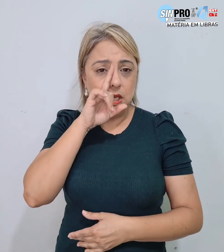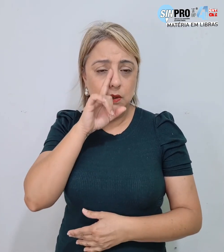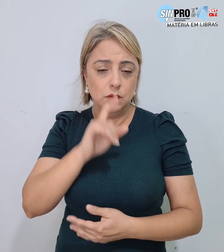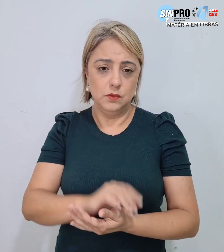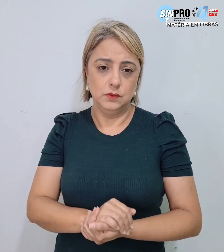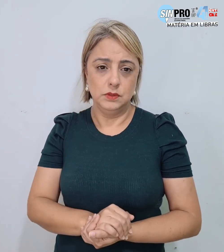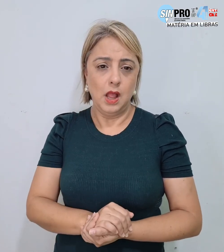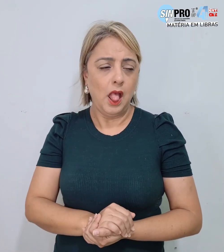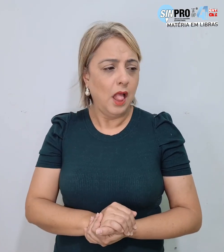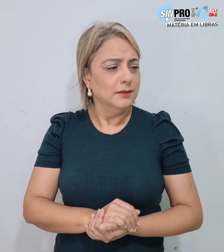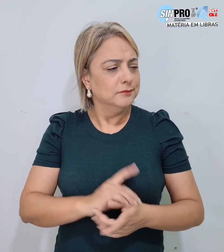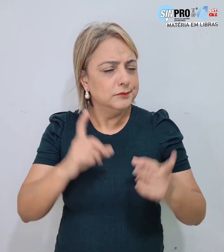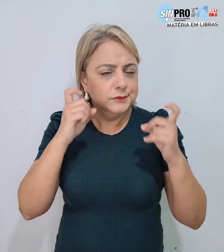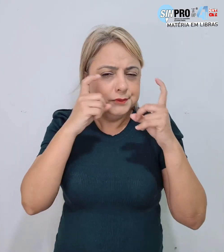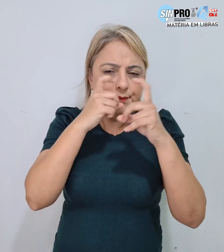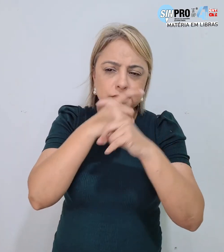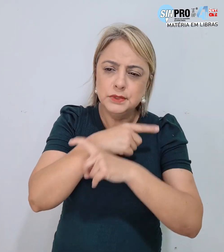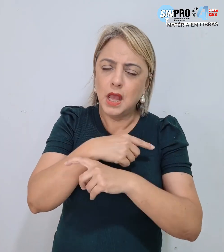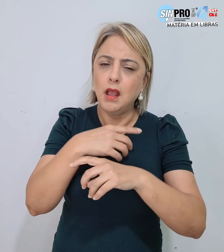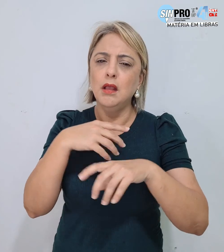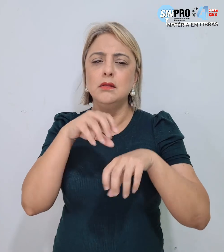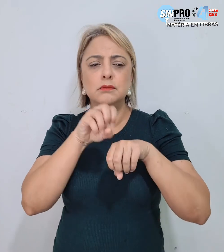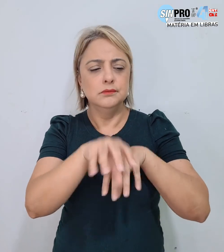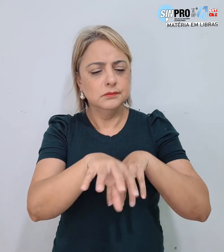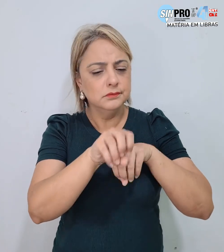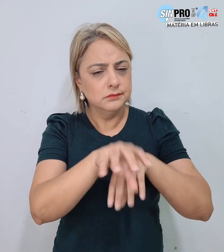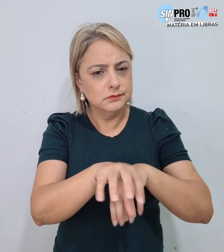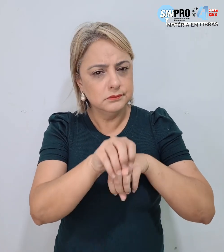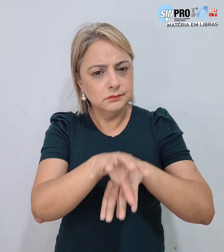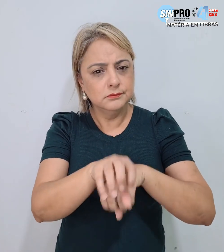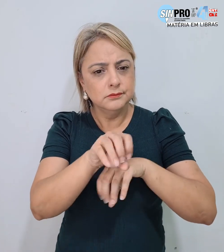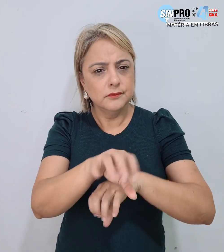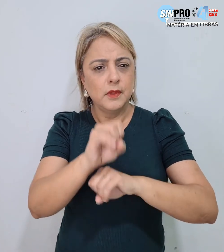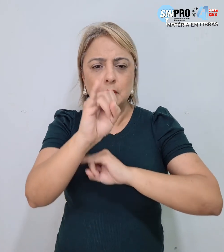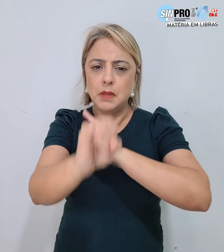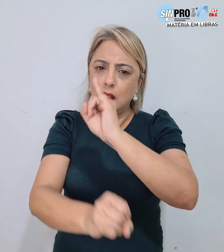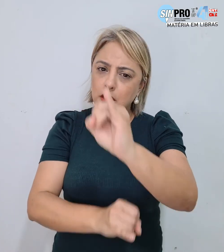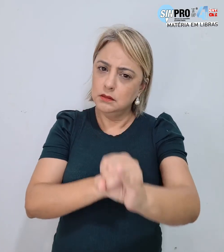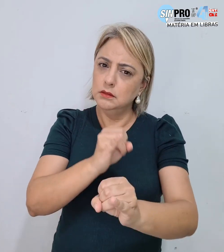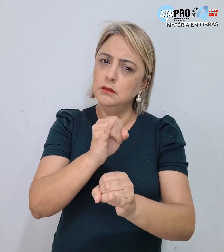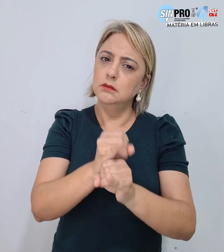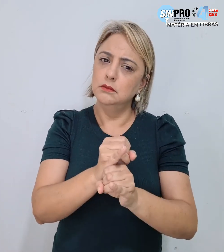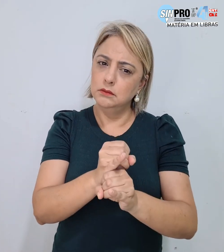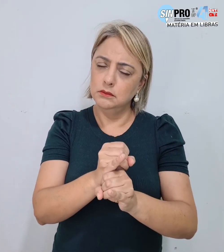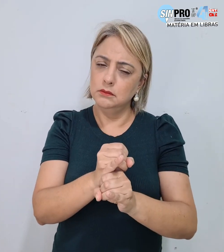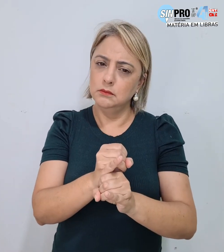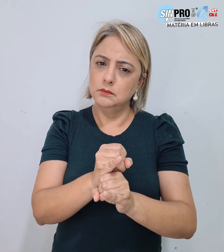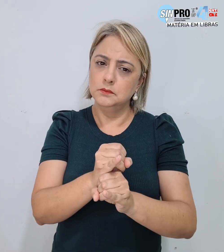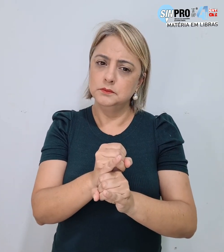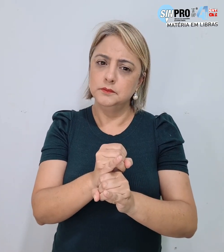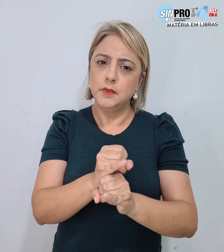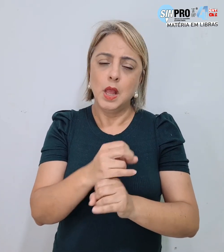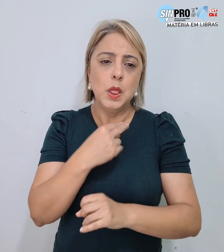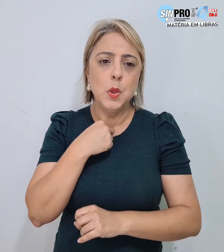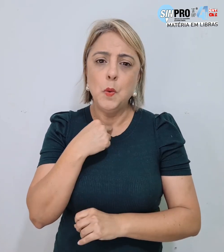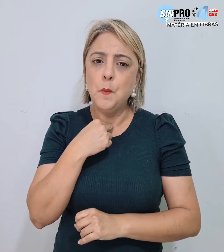e as dificuldades do ensino Oi pela internet e não podem